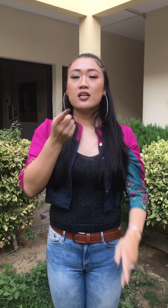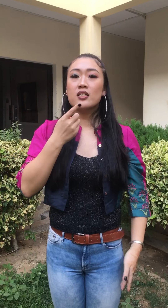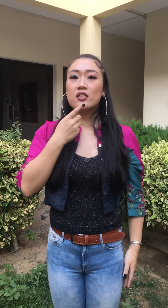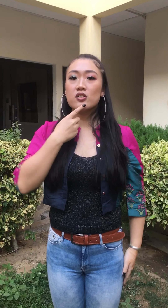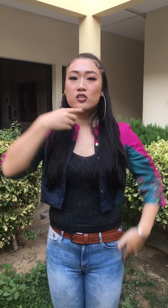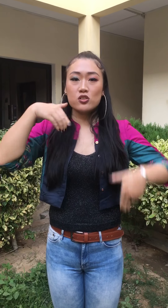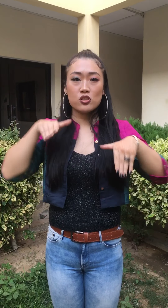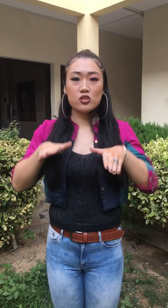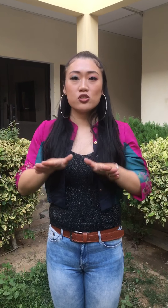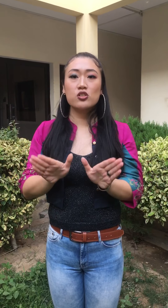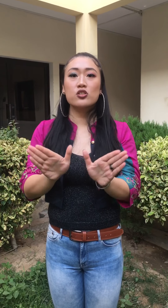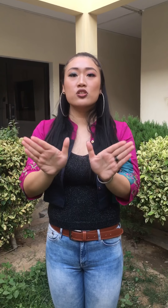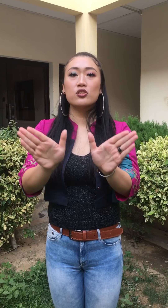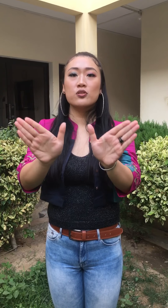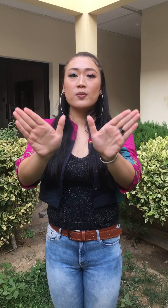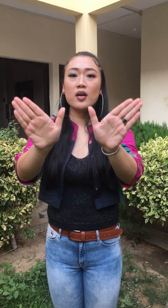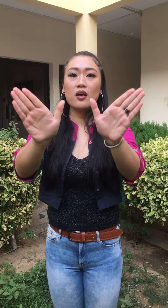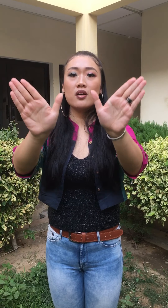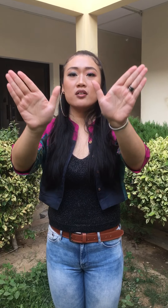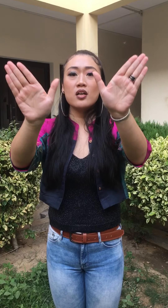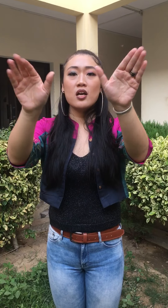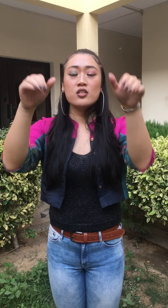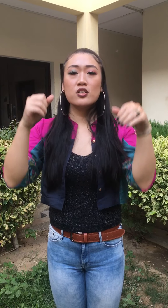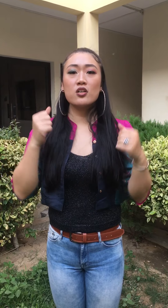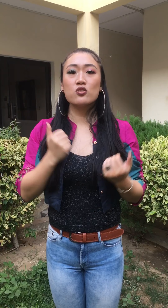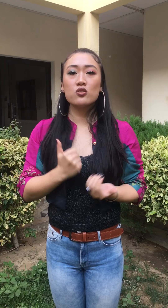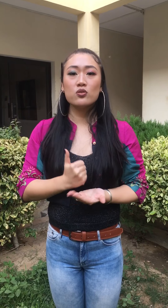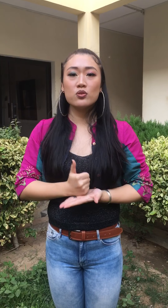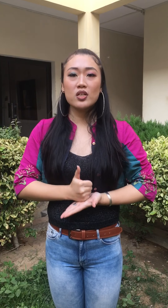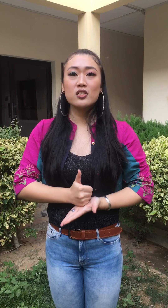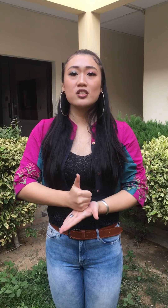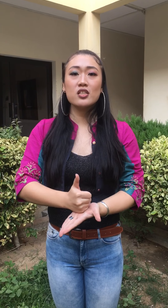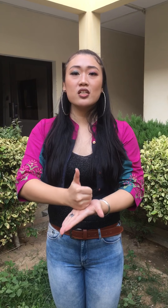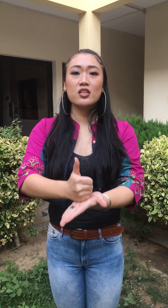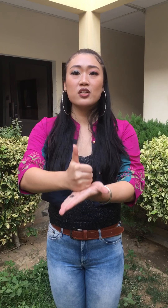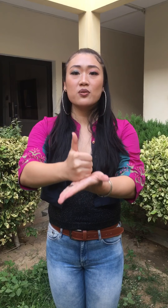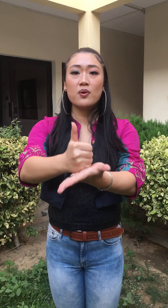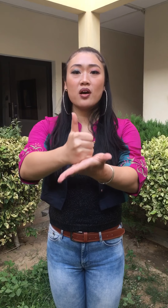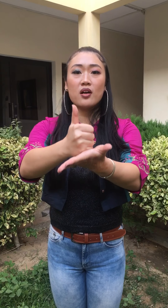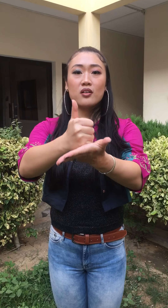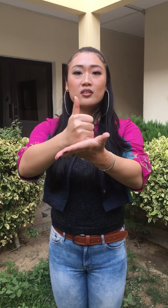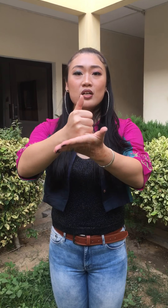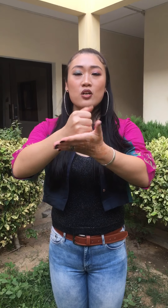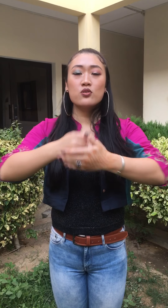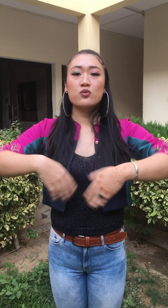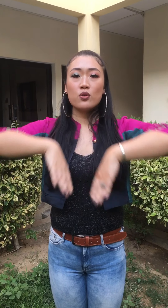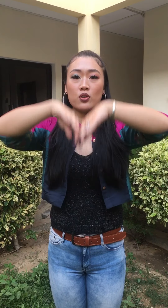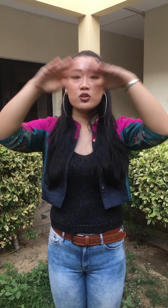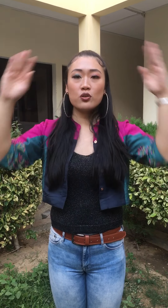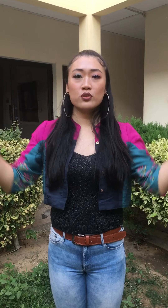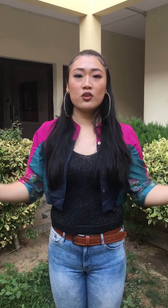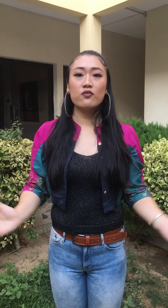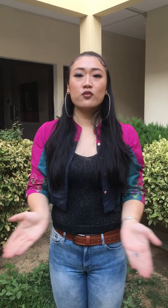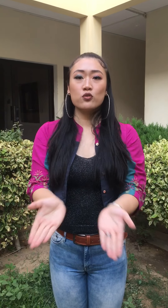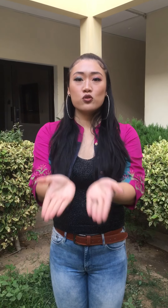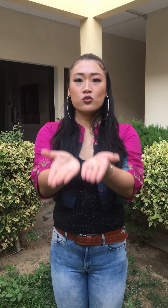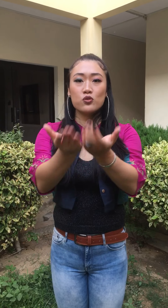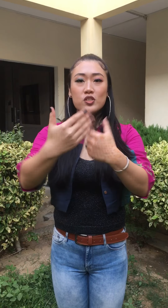歌声是翅膀，唱出了希望，所有的付出是